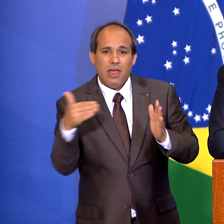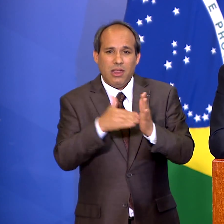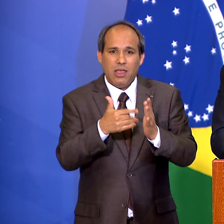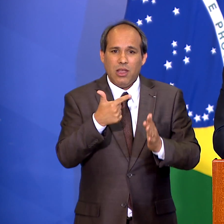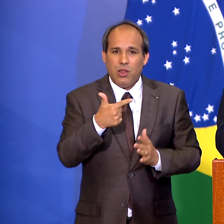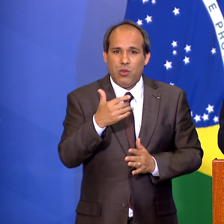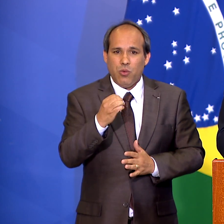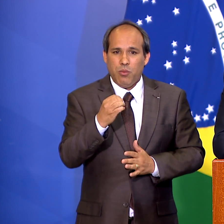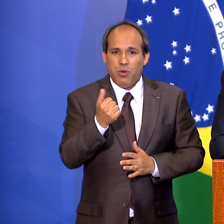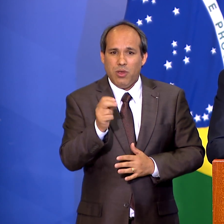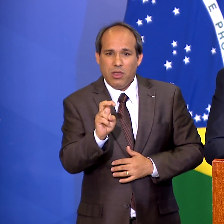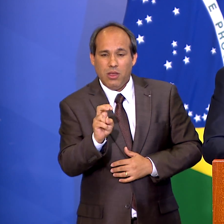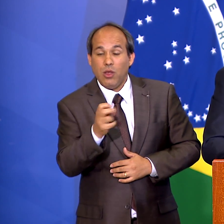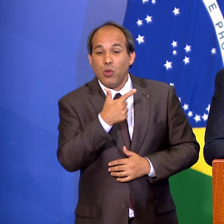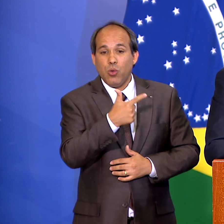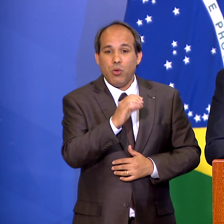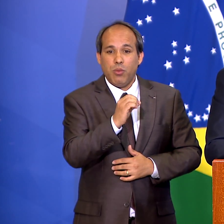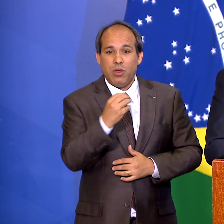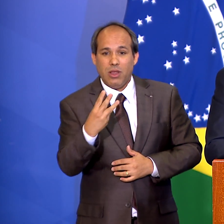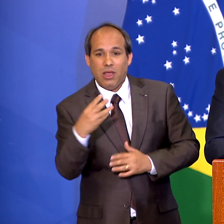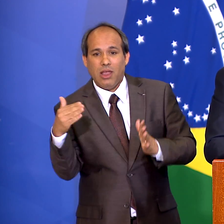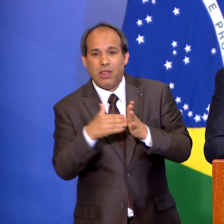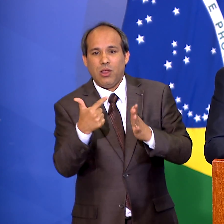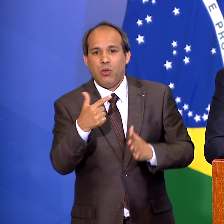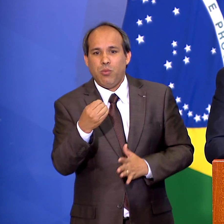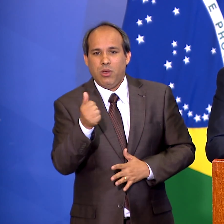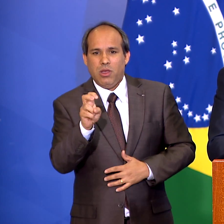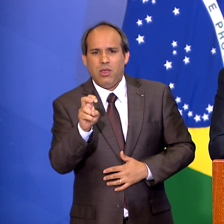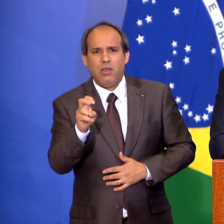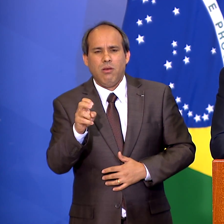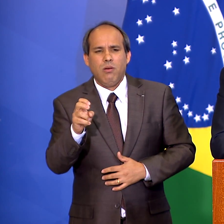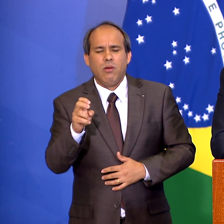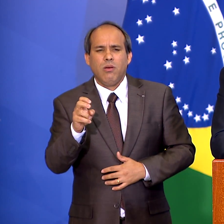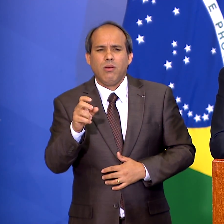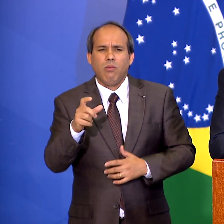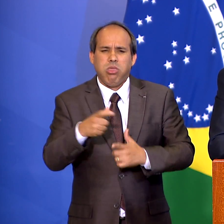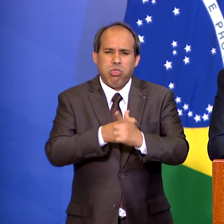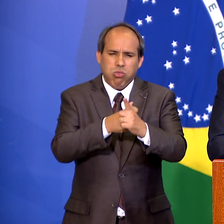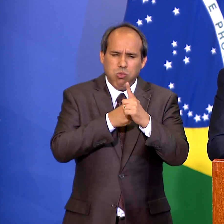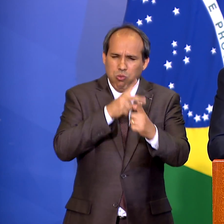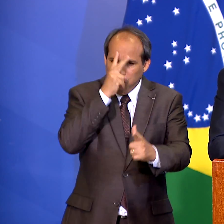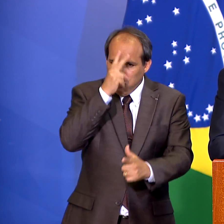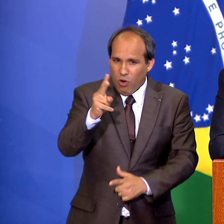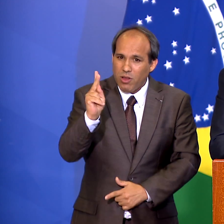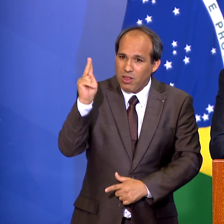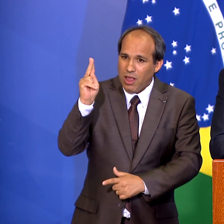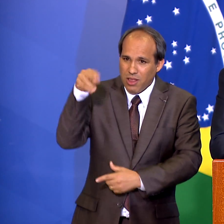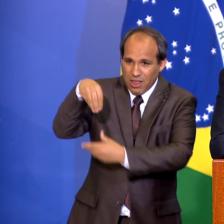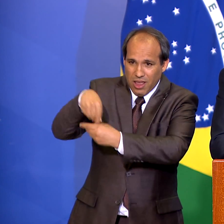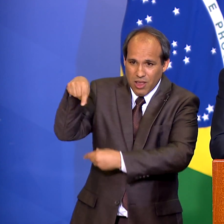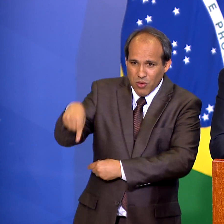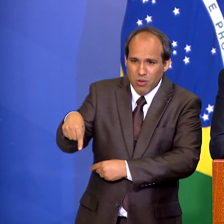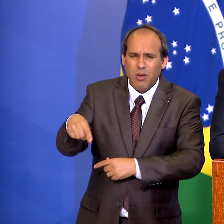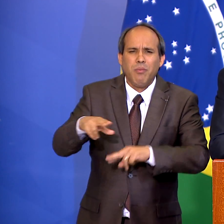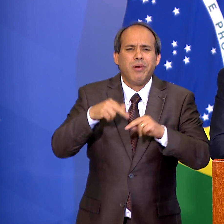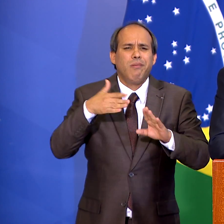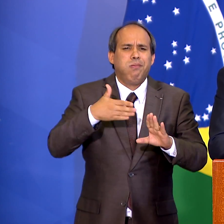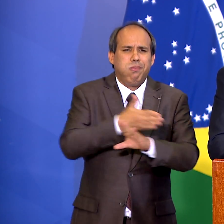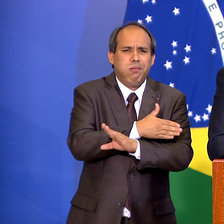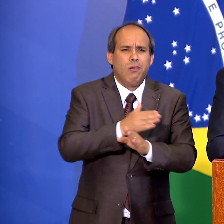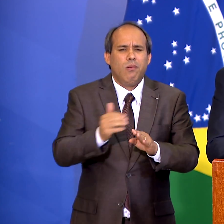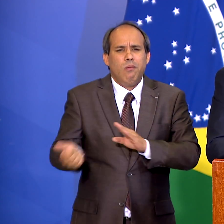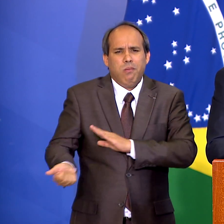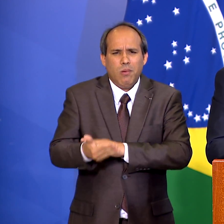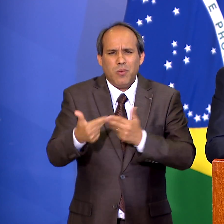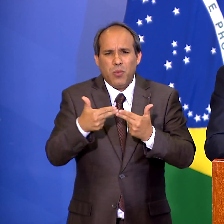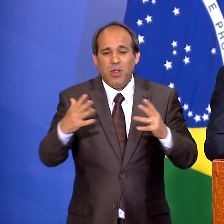ocuparam, o endividamento da Petrobras, tendo em vista desvios, obras mal feitas, chegou a 900